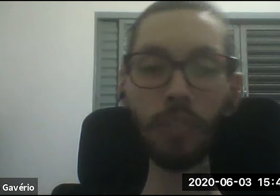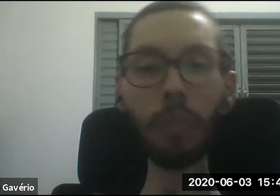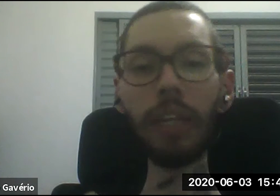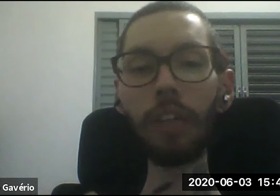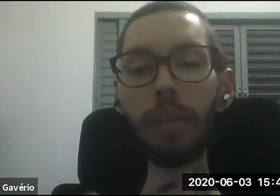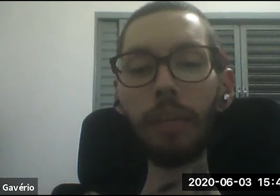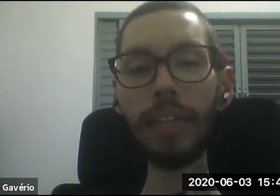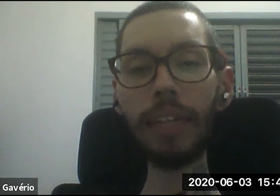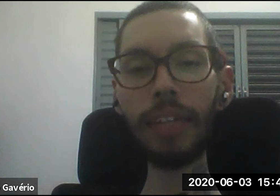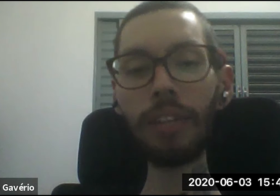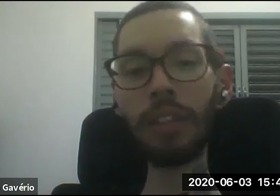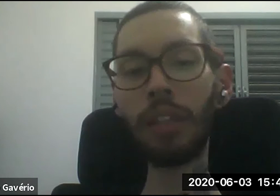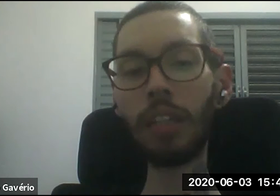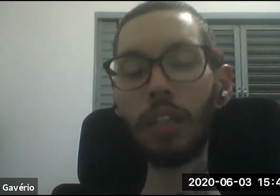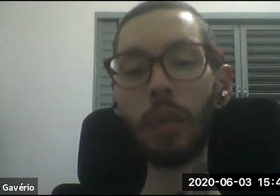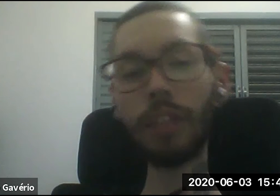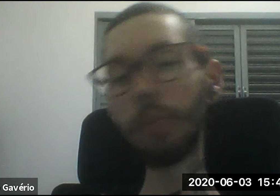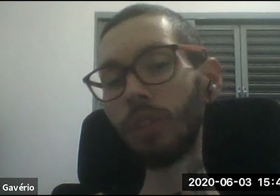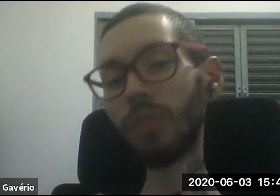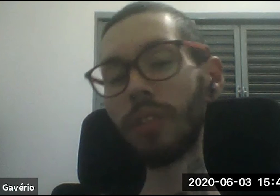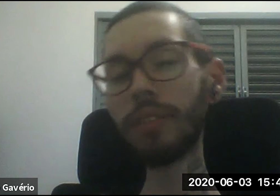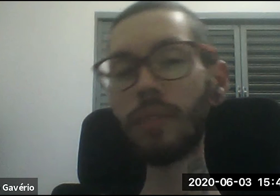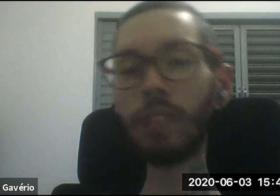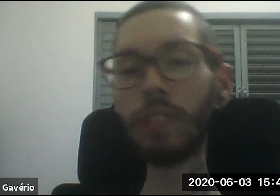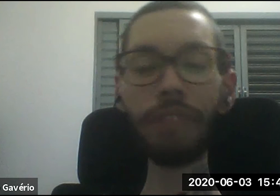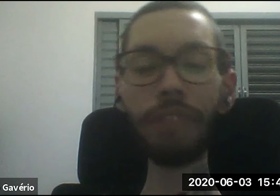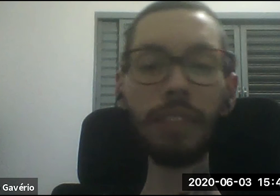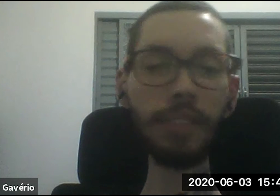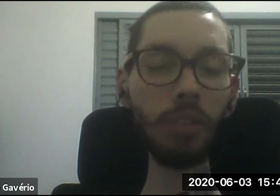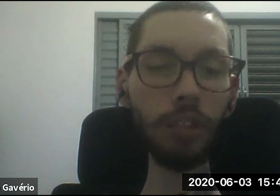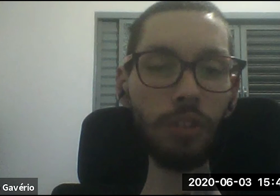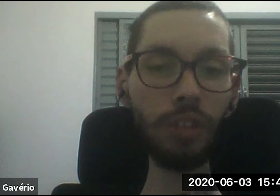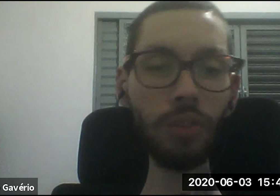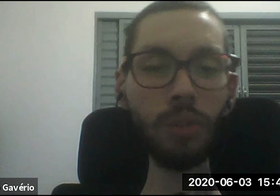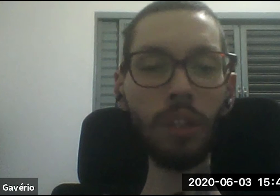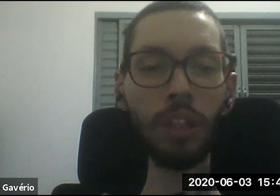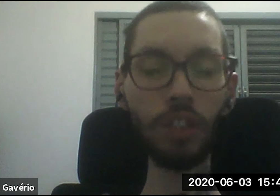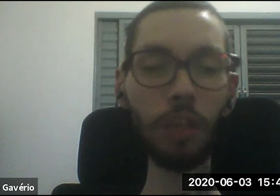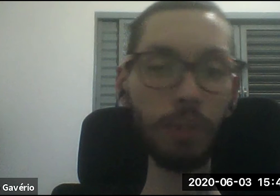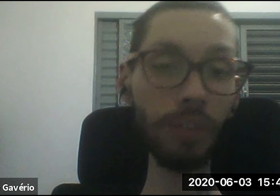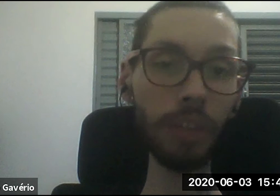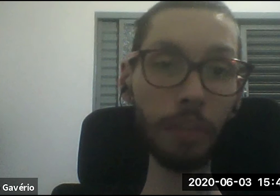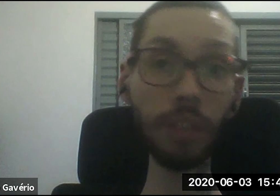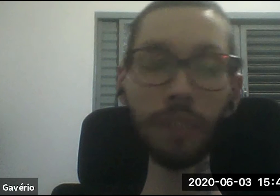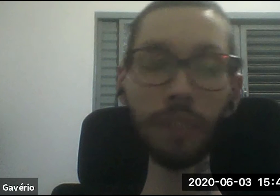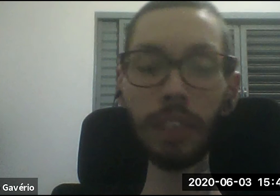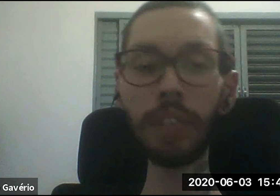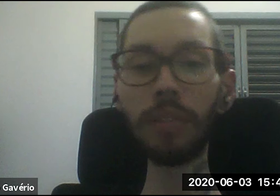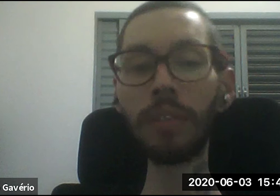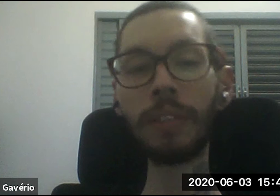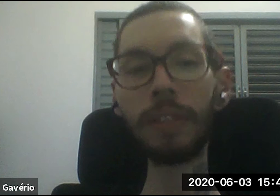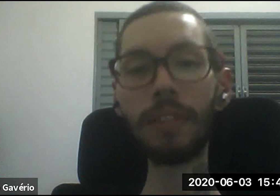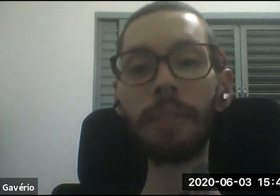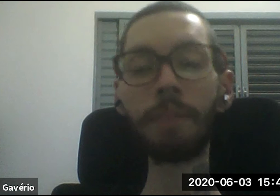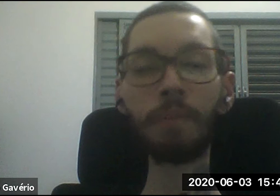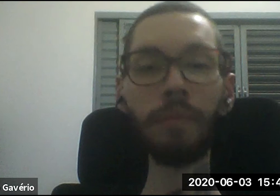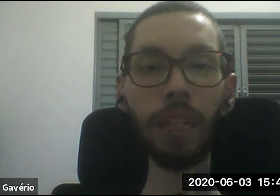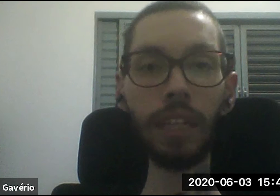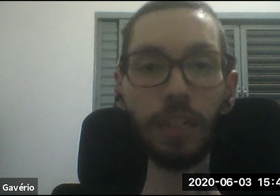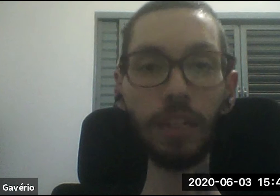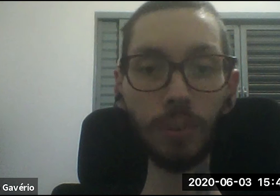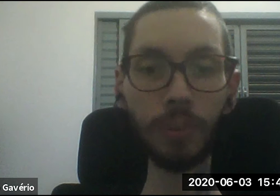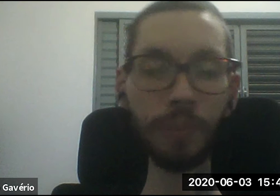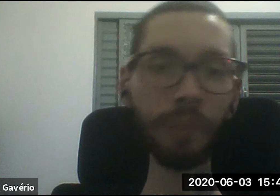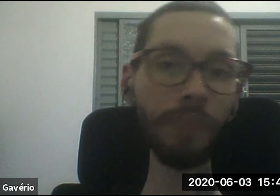fala sobre a normalidade e quais as projeções que estão sendo feitas em torno disso, geopoliticamente falando.